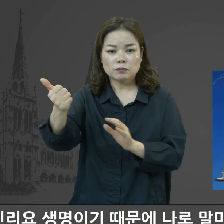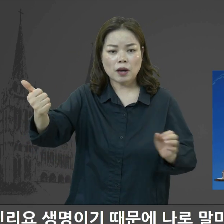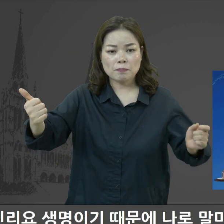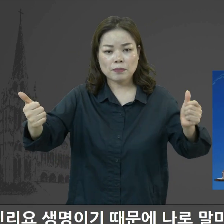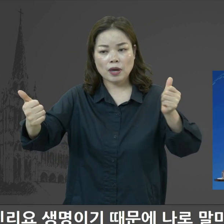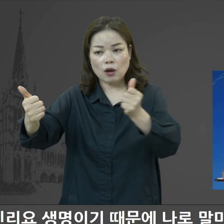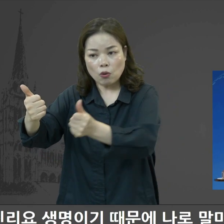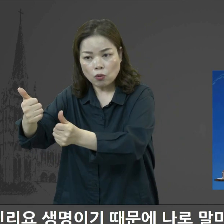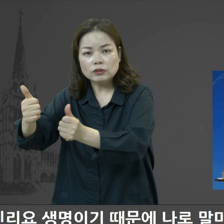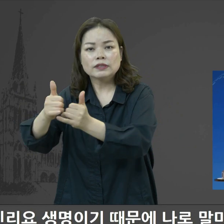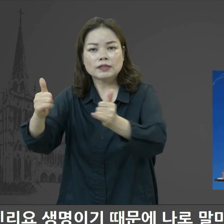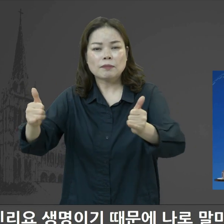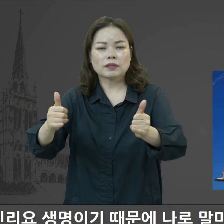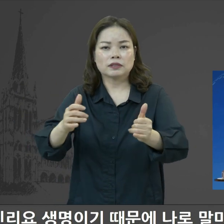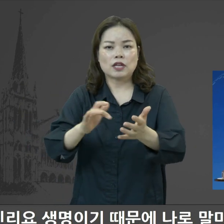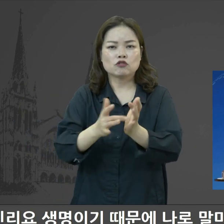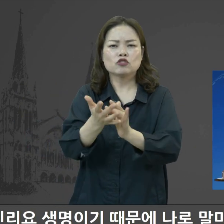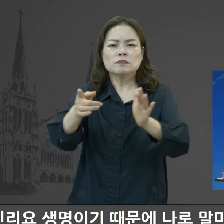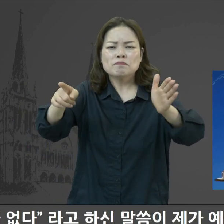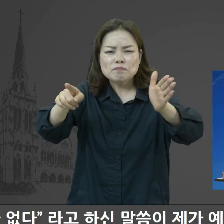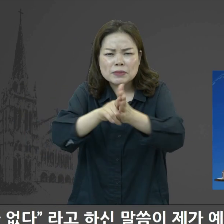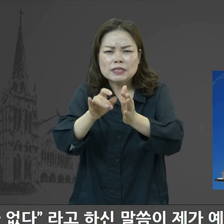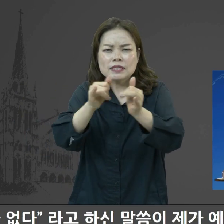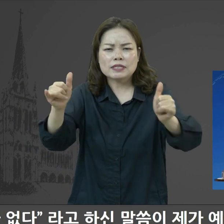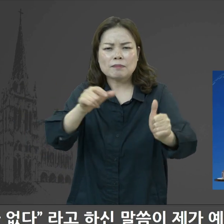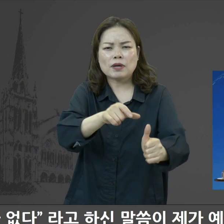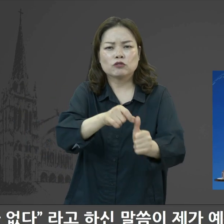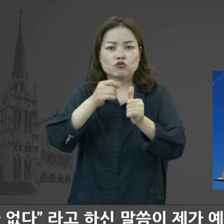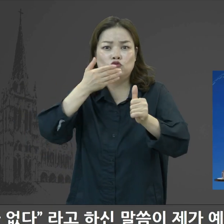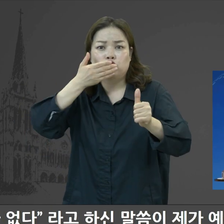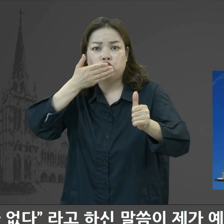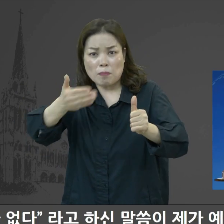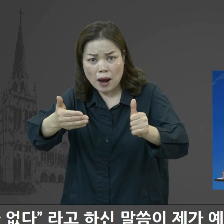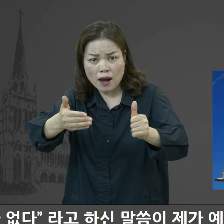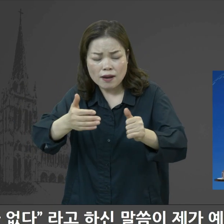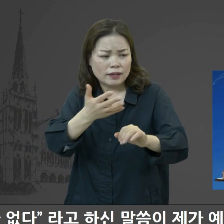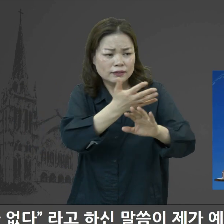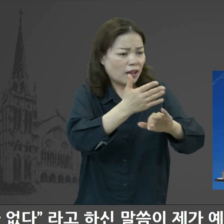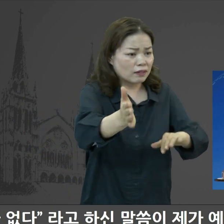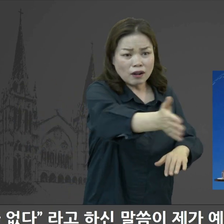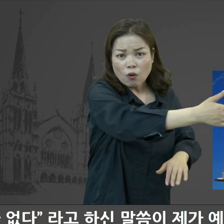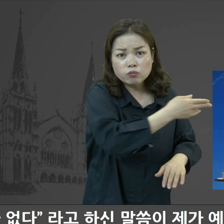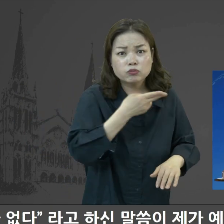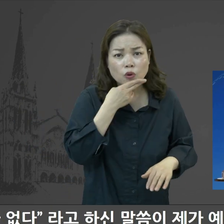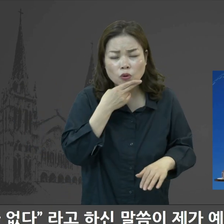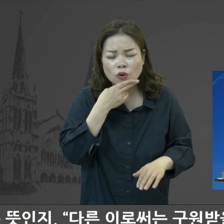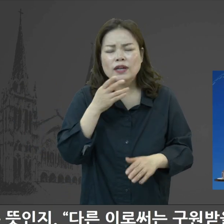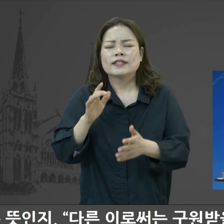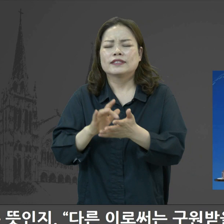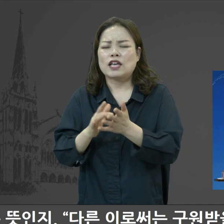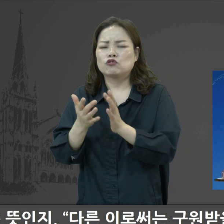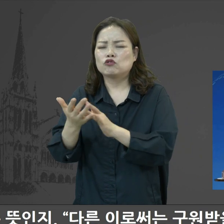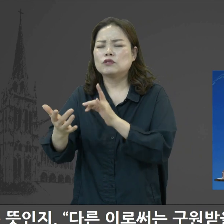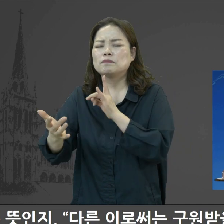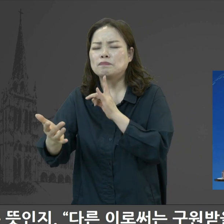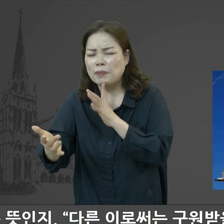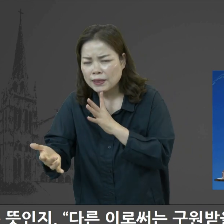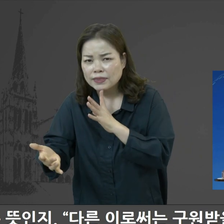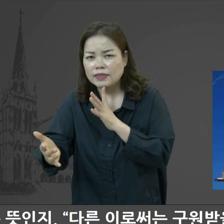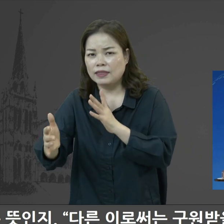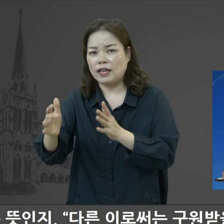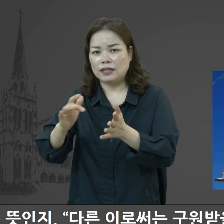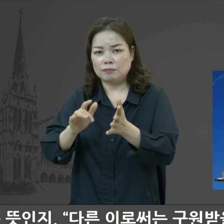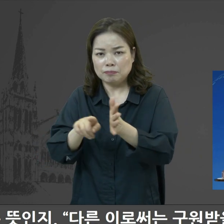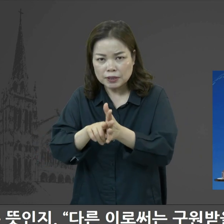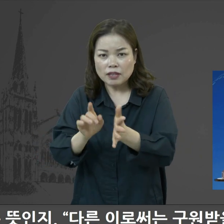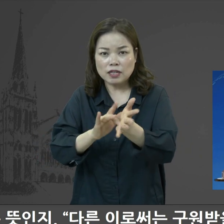예수님 영접하고 알았어요. 이게 무슨 뜻인지. 다른 이로서는 구원받을 만한 이름을 예수 이름밖에 주신 적이 없다고 하신